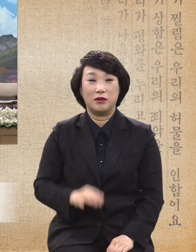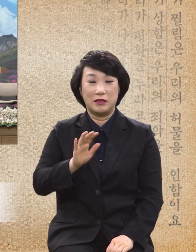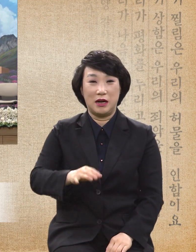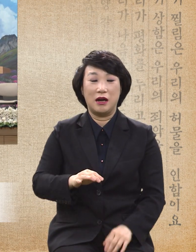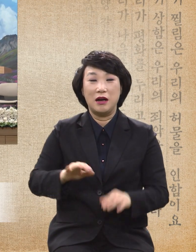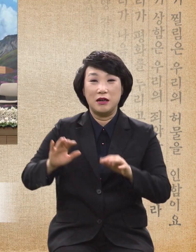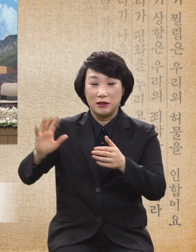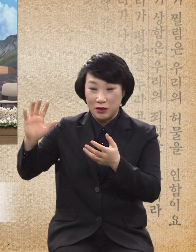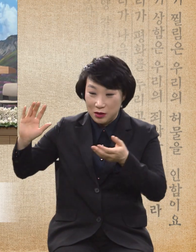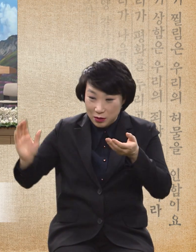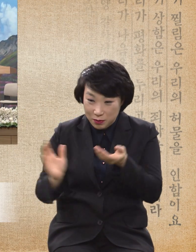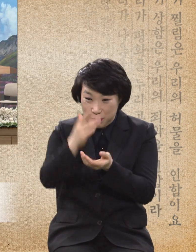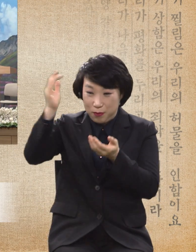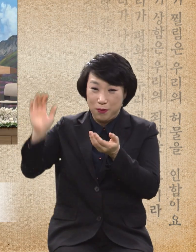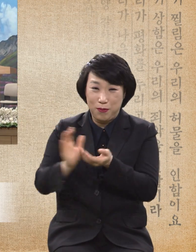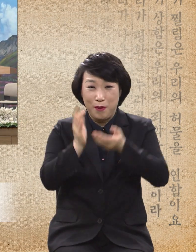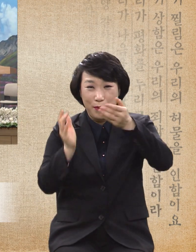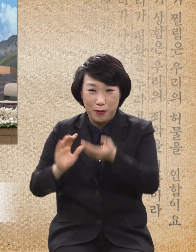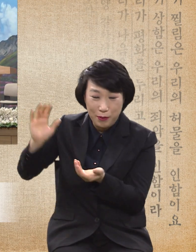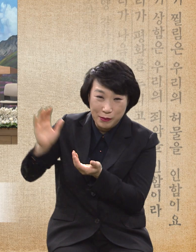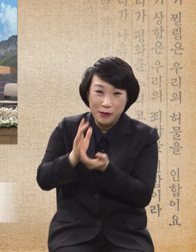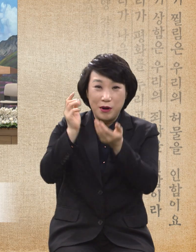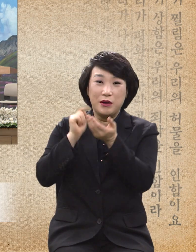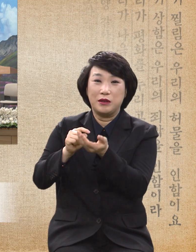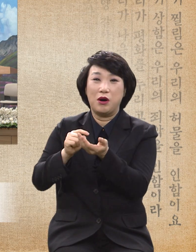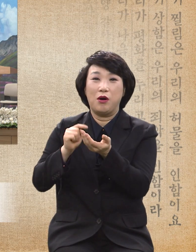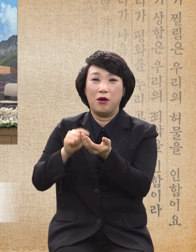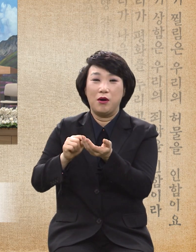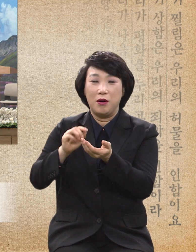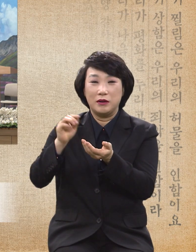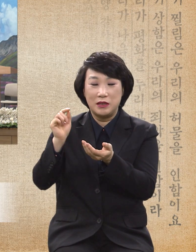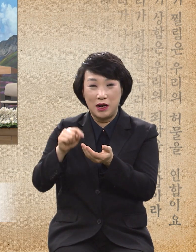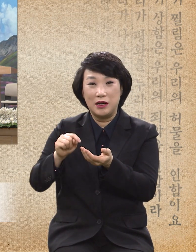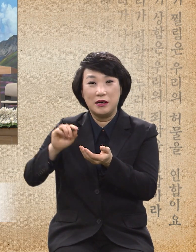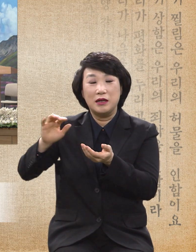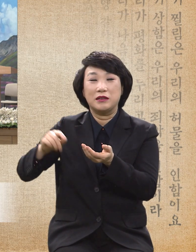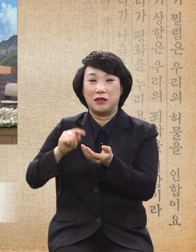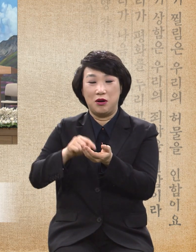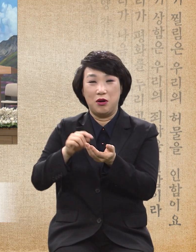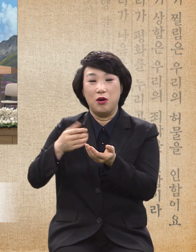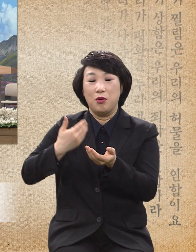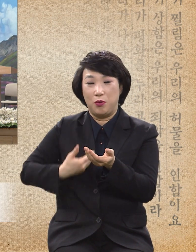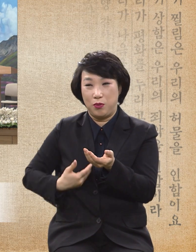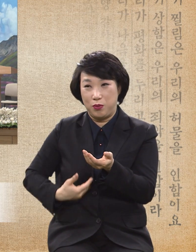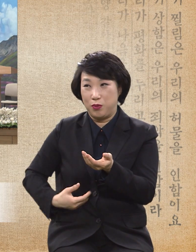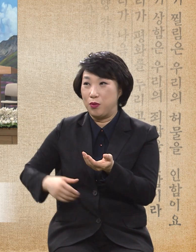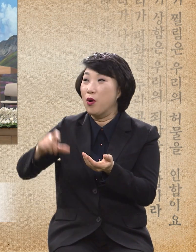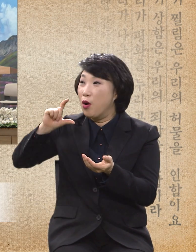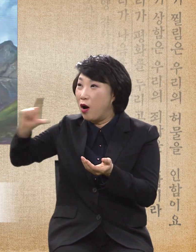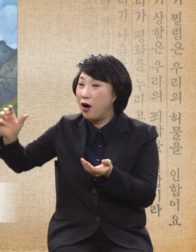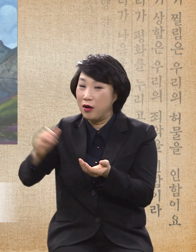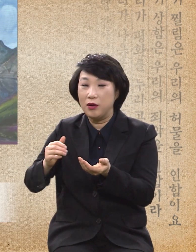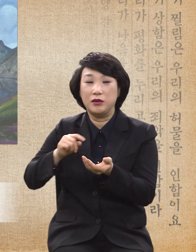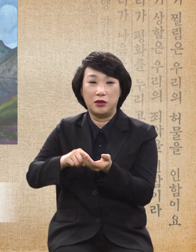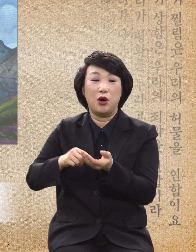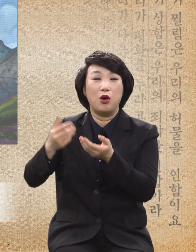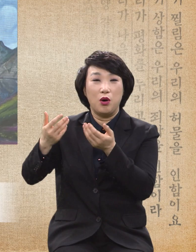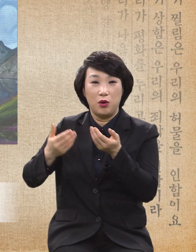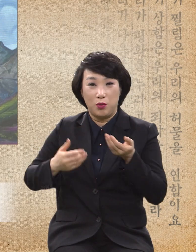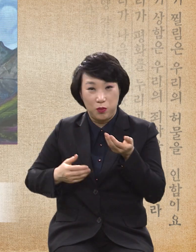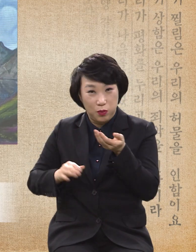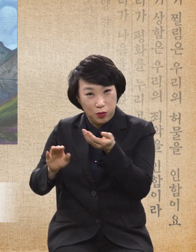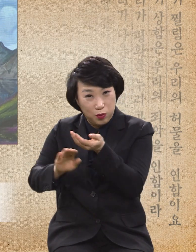파도치는 자연 질서를 잔잔해서 자연적 모순으로, 자연적 바다로 돌아오게 만든다 이 말입니다. 이게